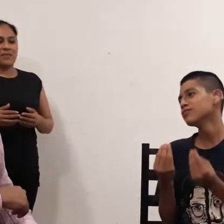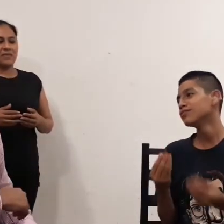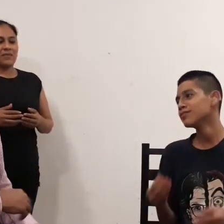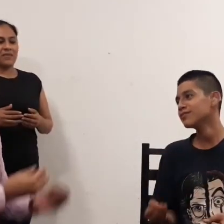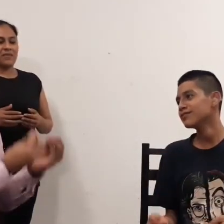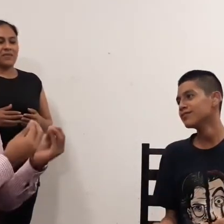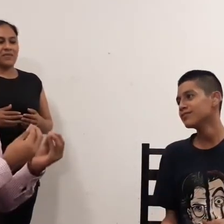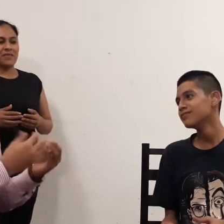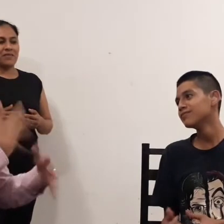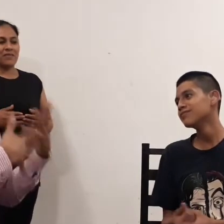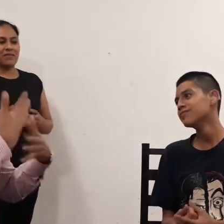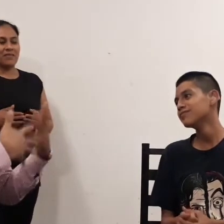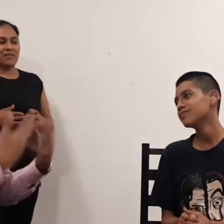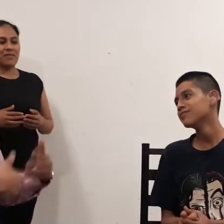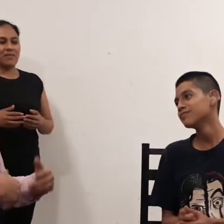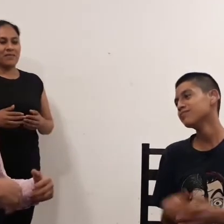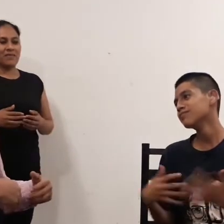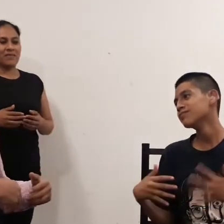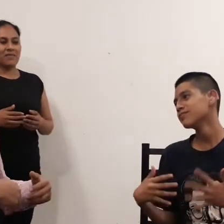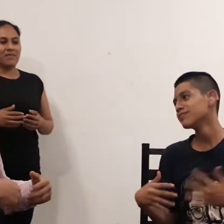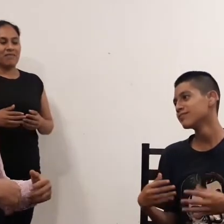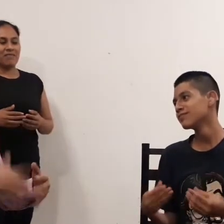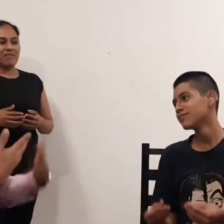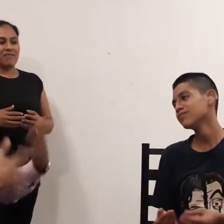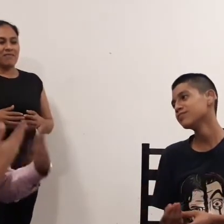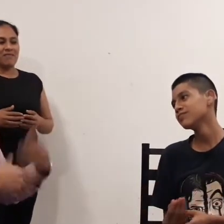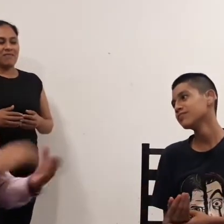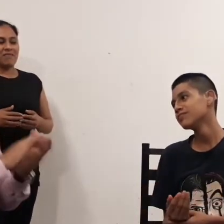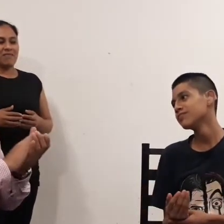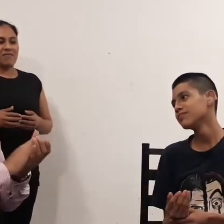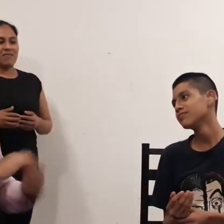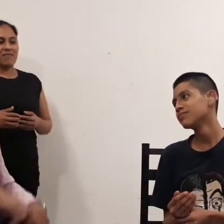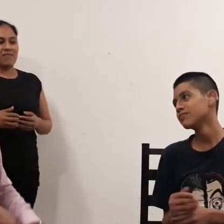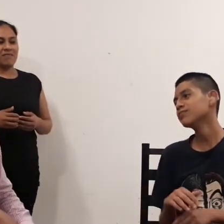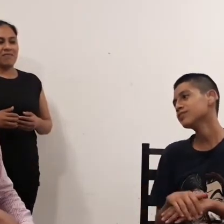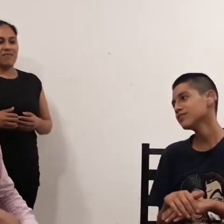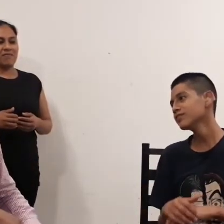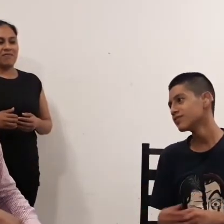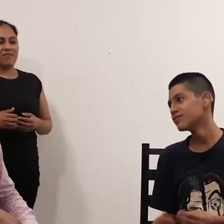¿Cuántos? ¿Muchos? 15. 15